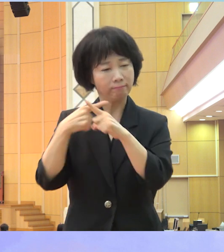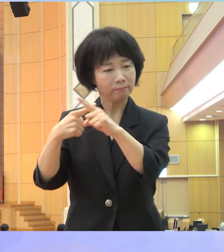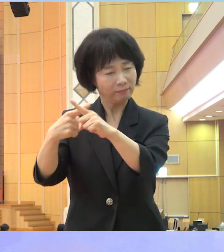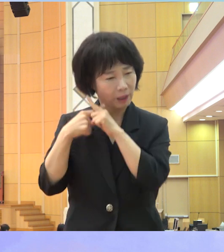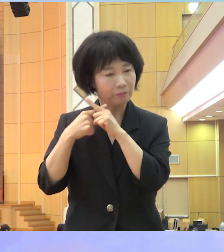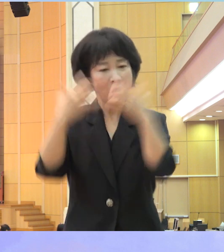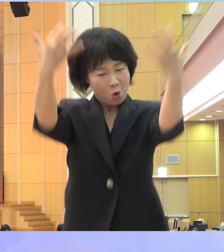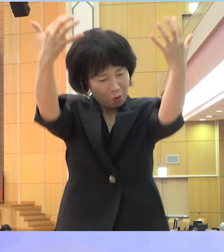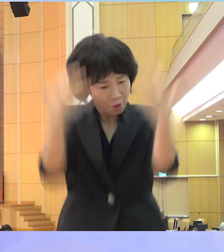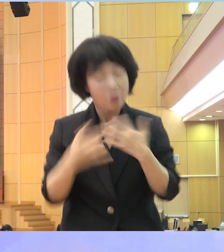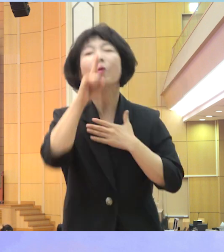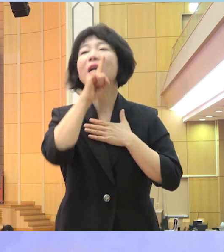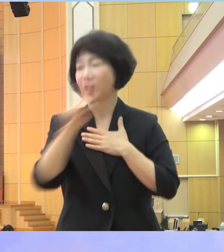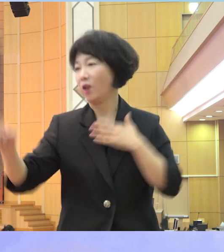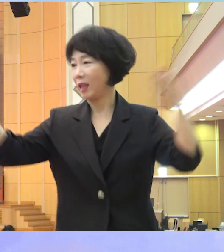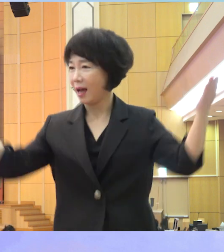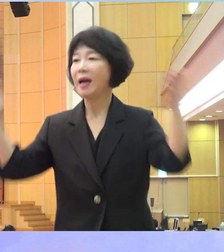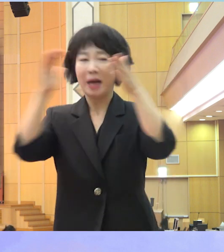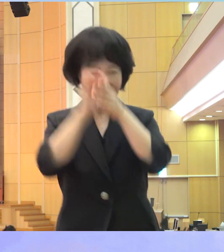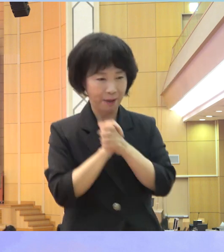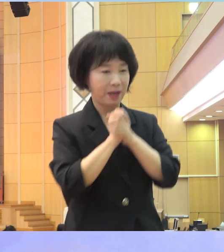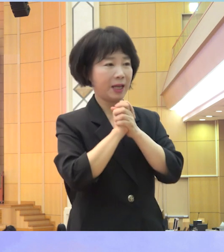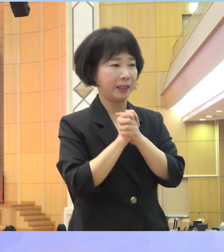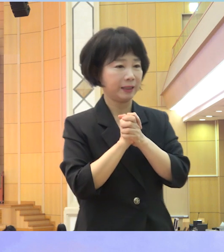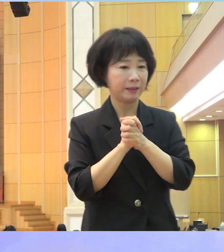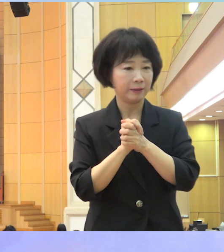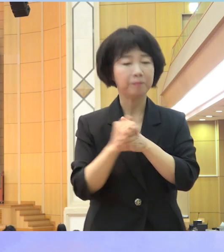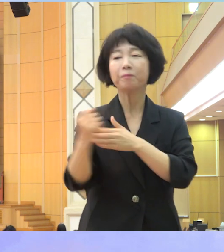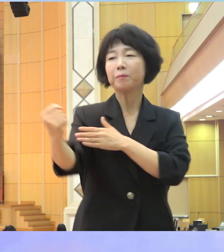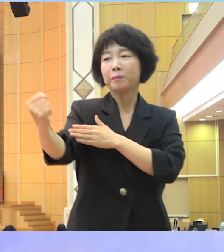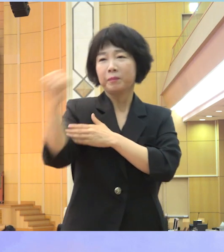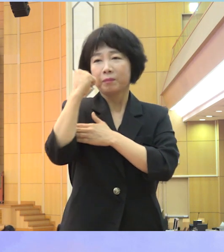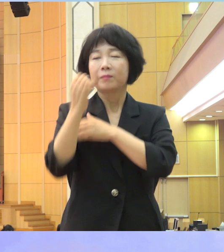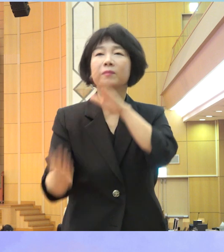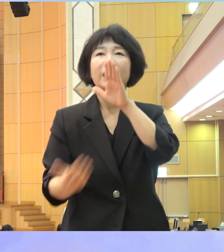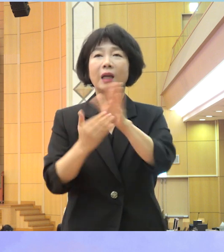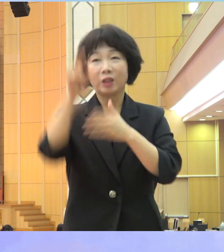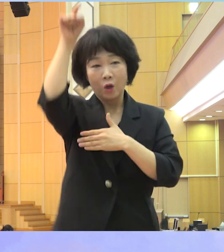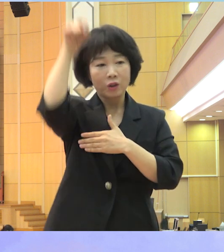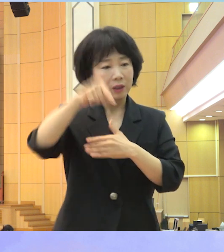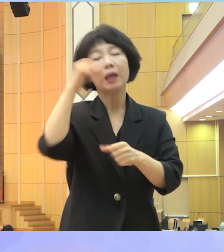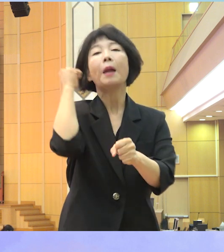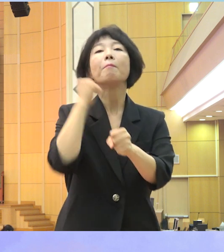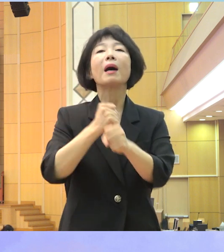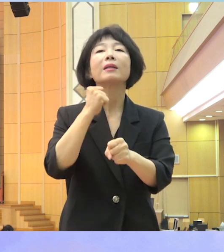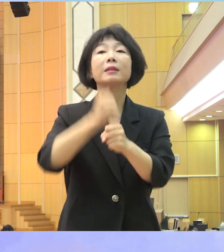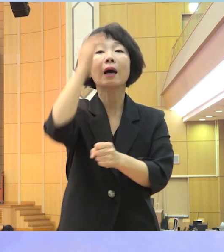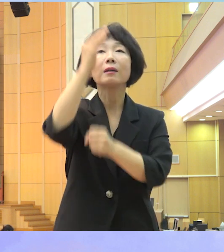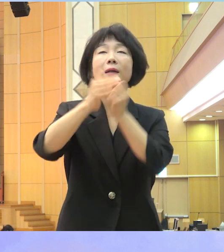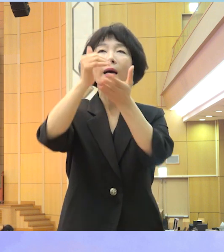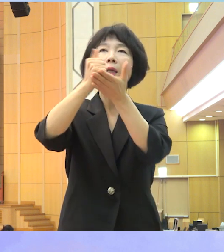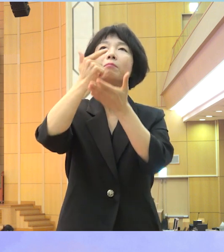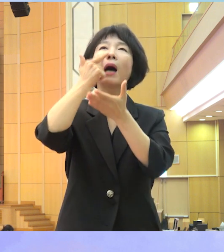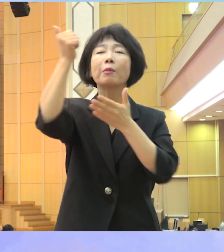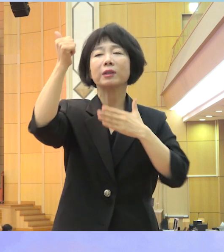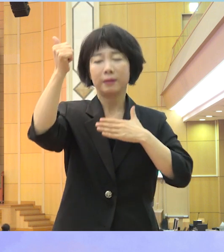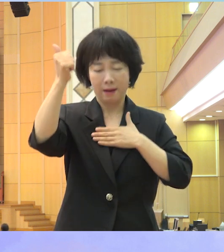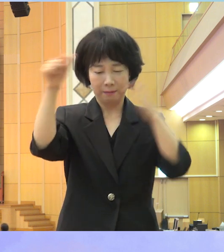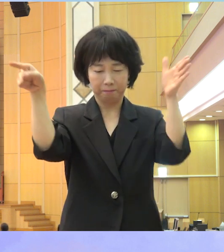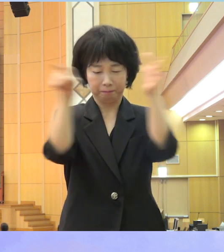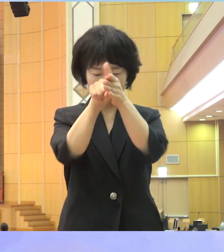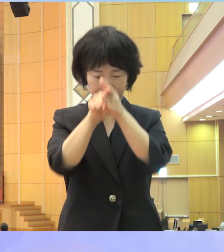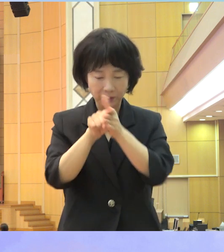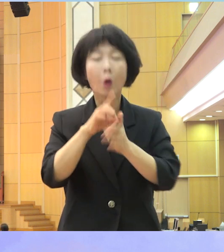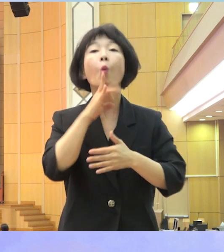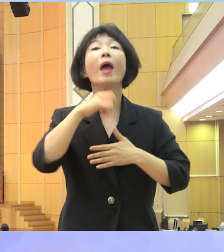나아갈 것이니라. 아멘. 전능하사 천지를 만드신 하나님 아버지를 내가 믿사오며